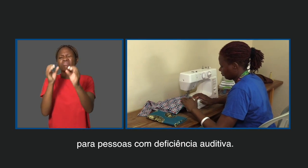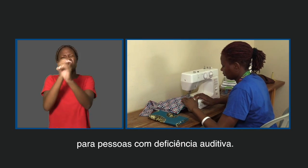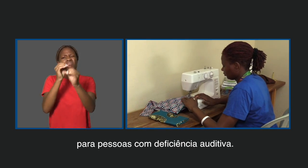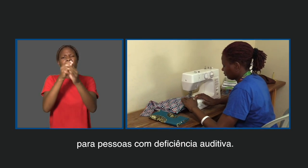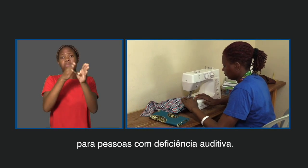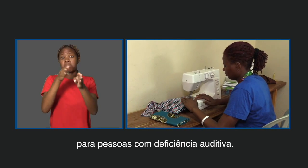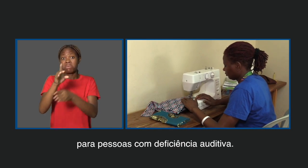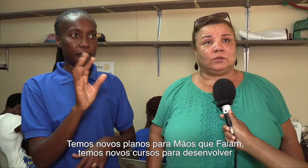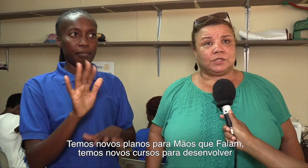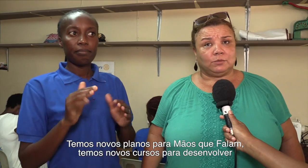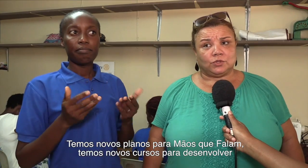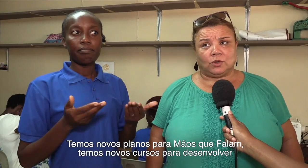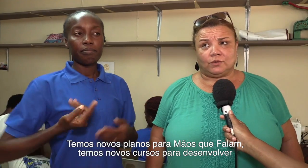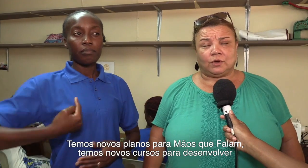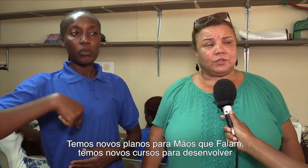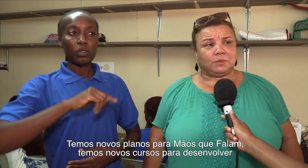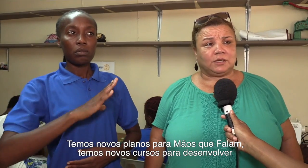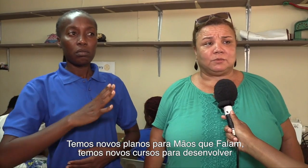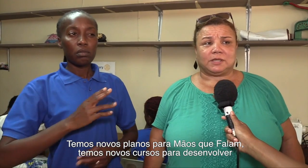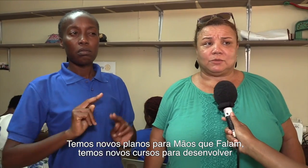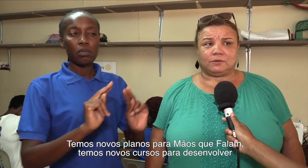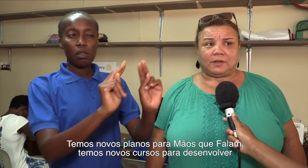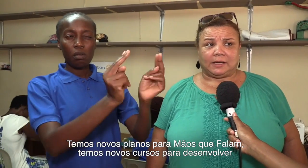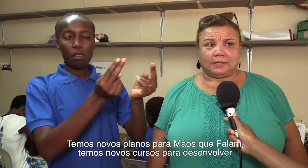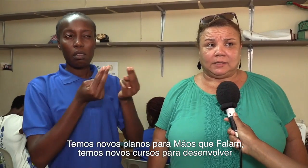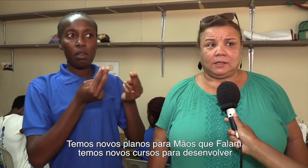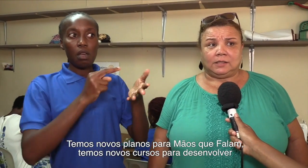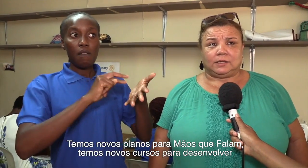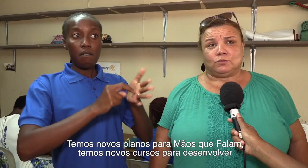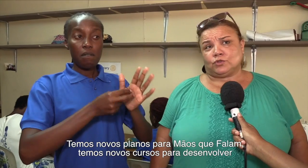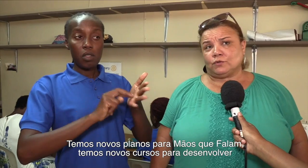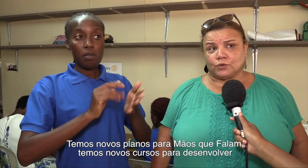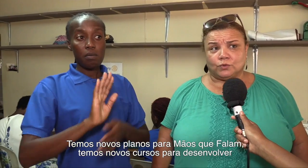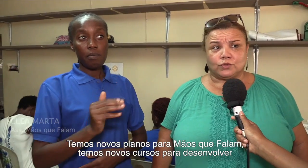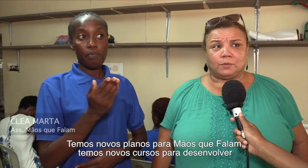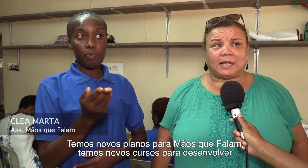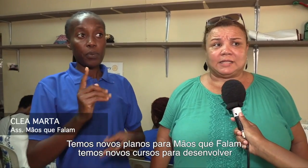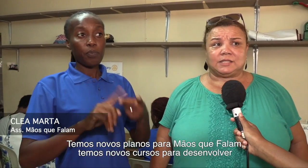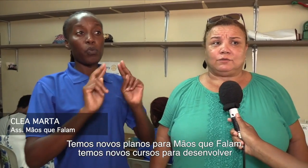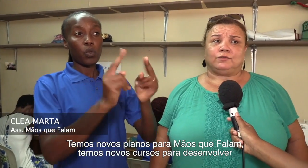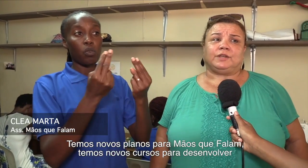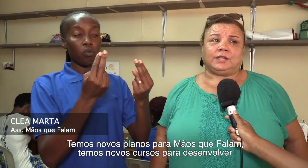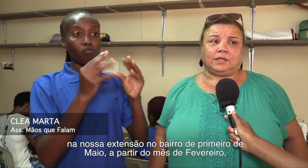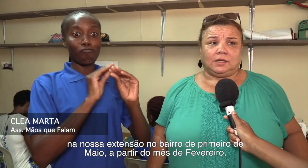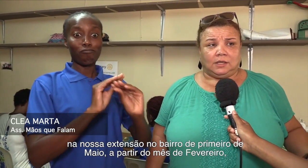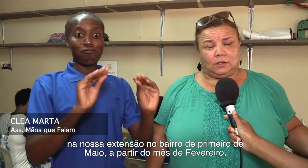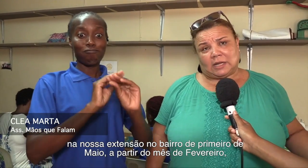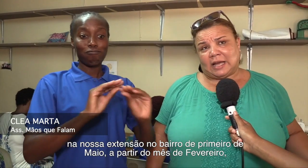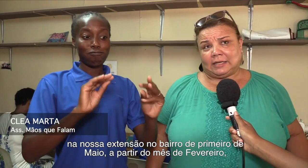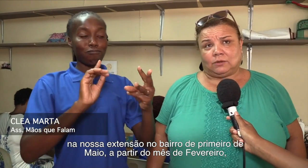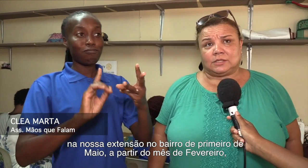deficiência auditiva. Nós temos novos planos para as Mãos que Falam. Temos novos cursos para desenvolver